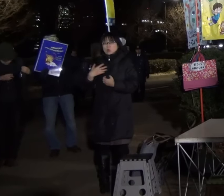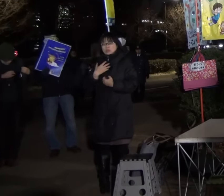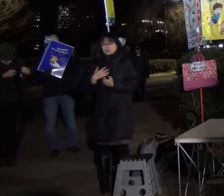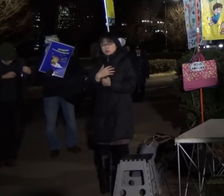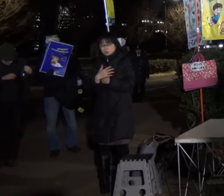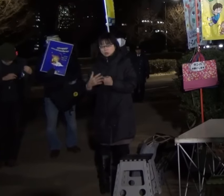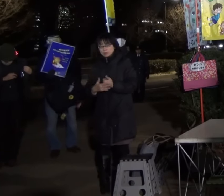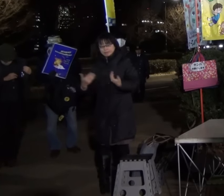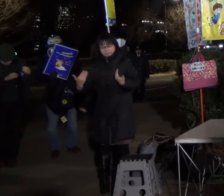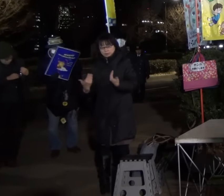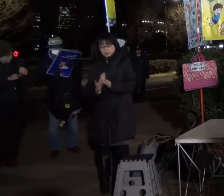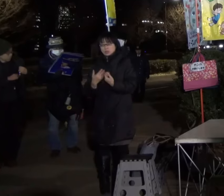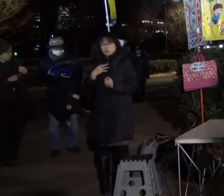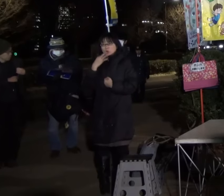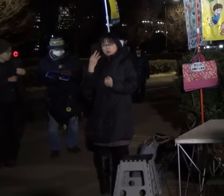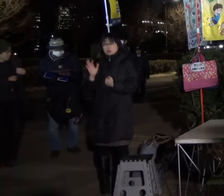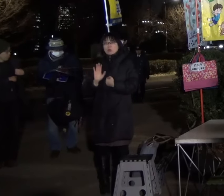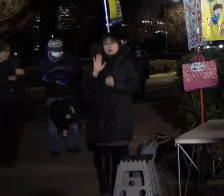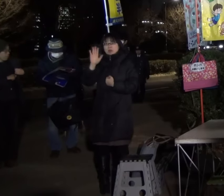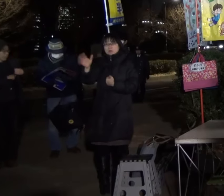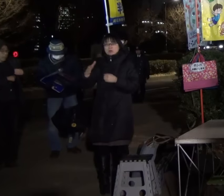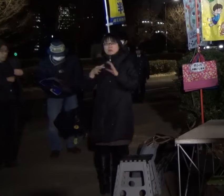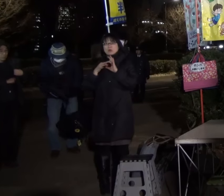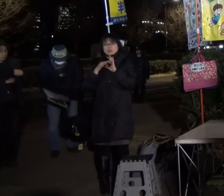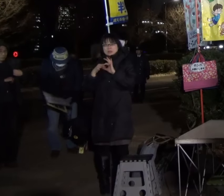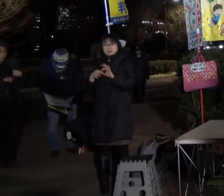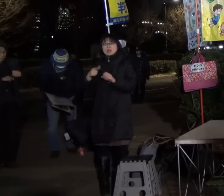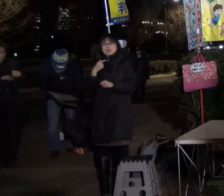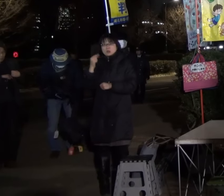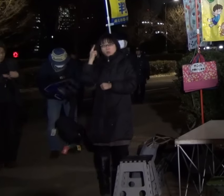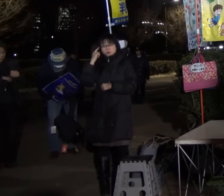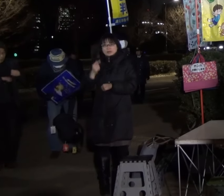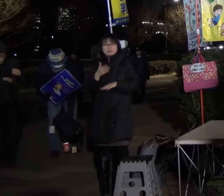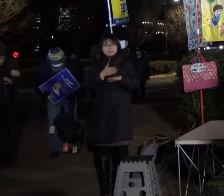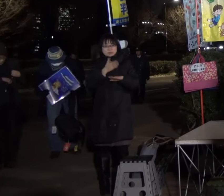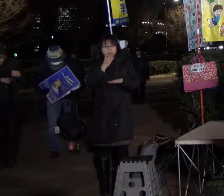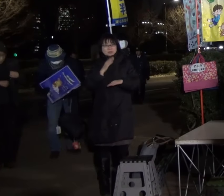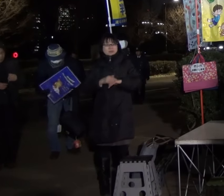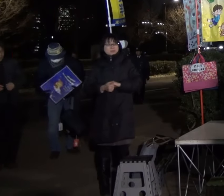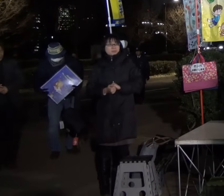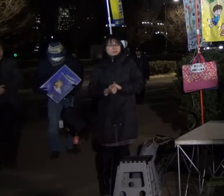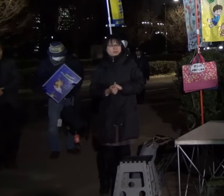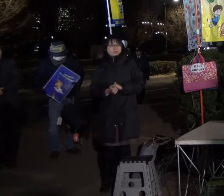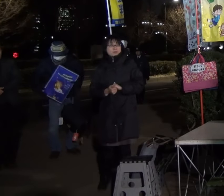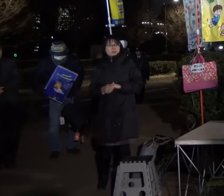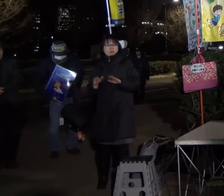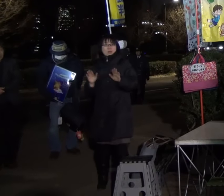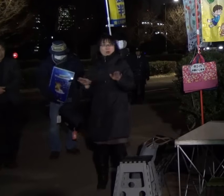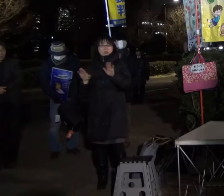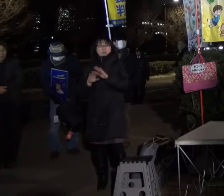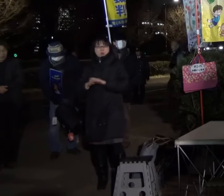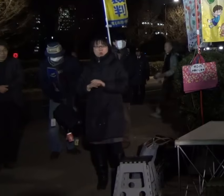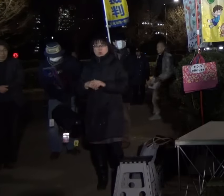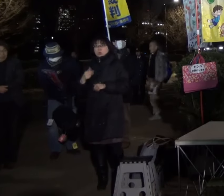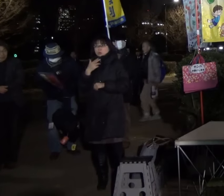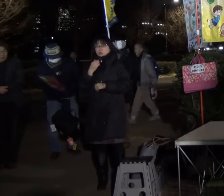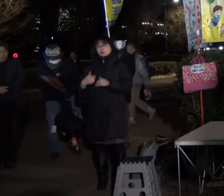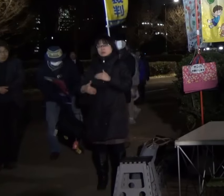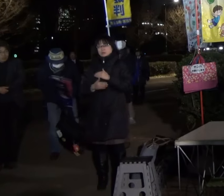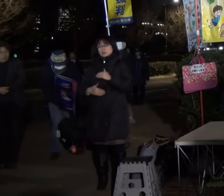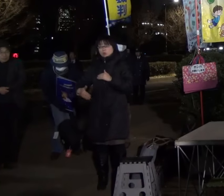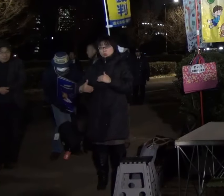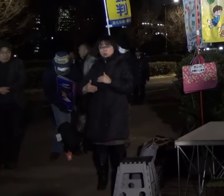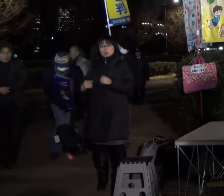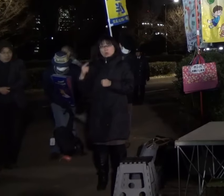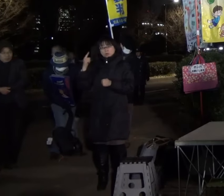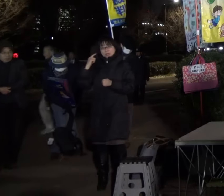にはノーの声をこれからも上げ続けていきたいと思います。ありがとうございました。では今夜も福 島のことを思いながら皆さんで